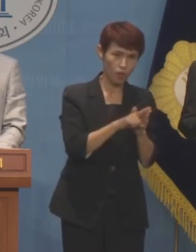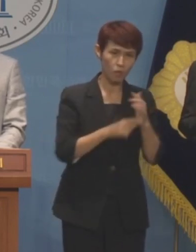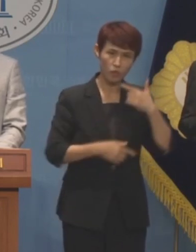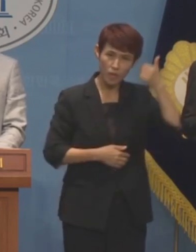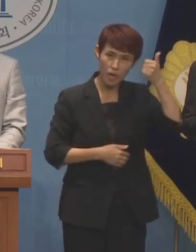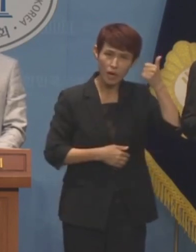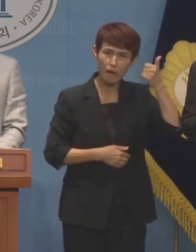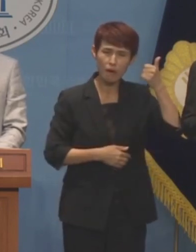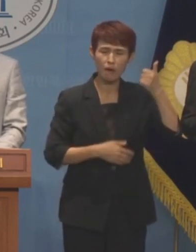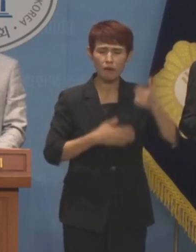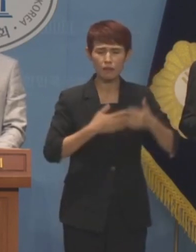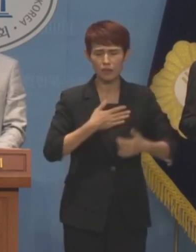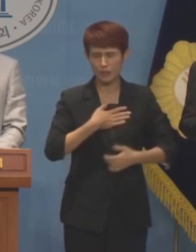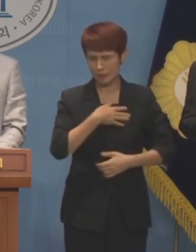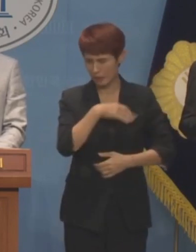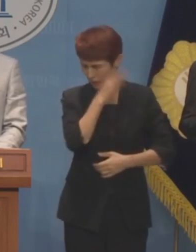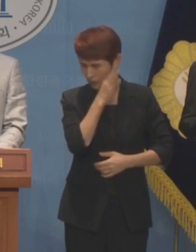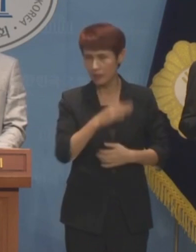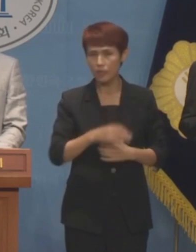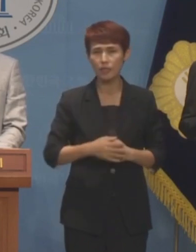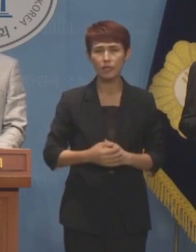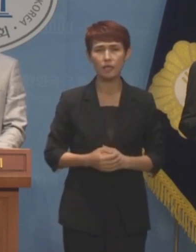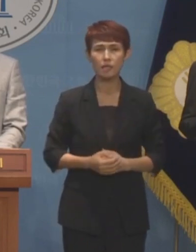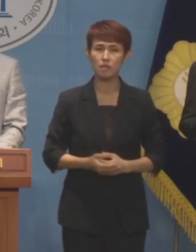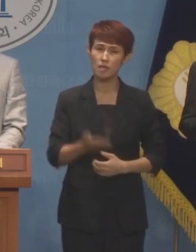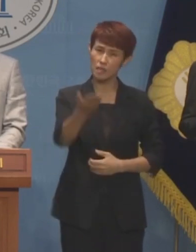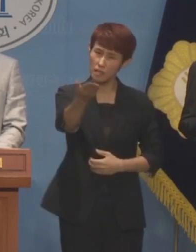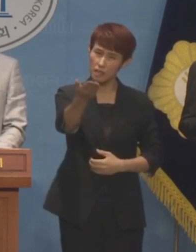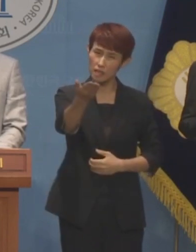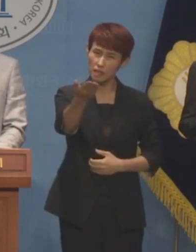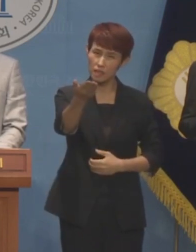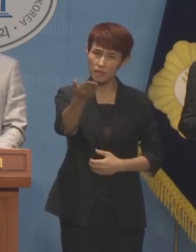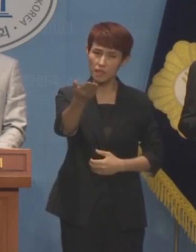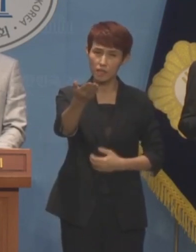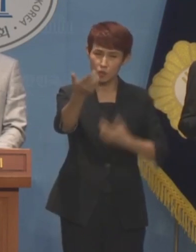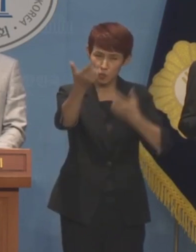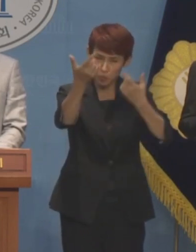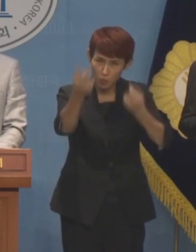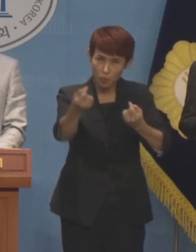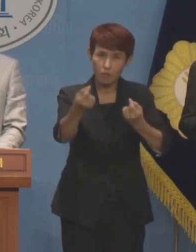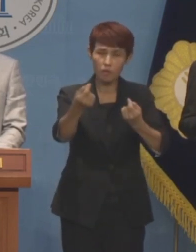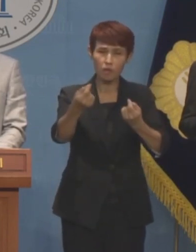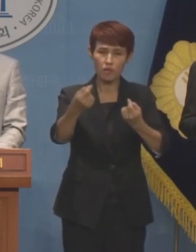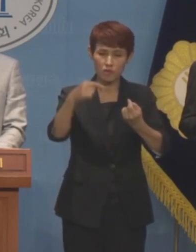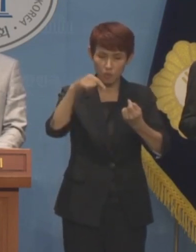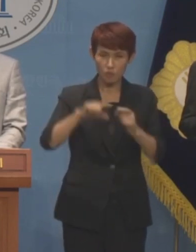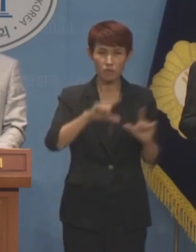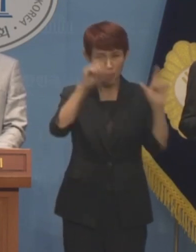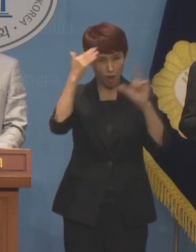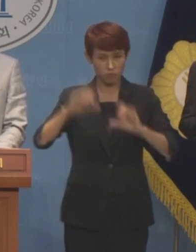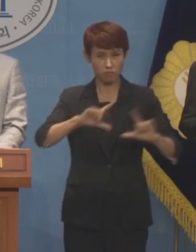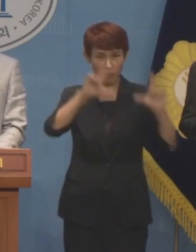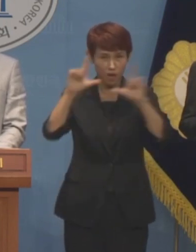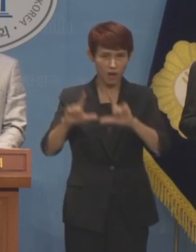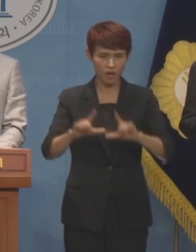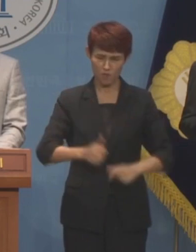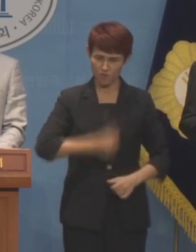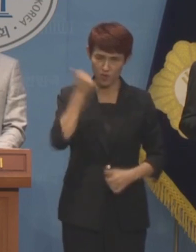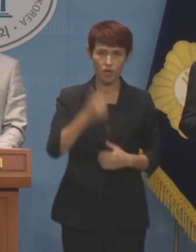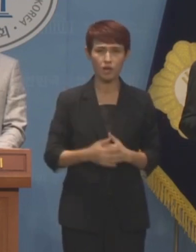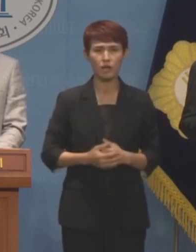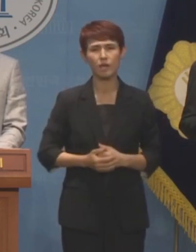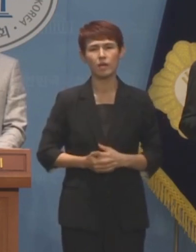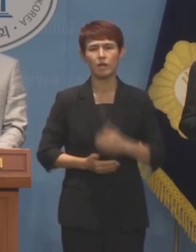것이 너무나 부끄럽습니다. 당신 같은 사람과 같은 하늘 아래 있다는 것도 화가 납니다. 아무리